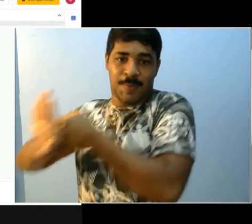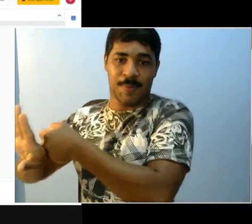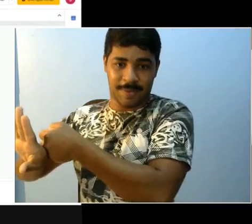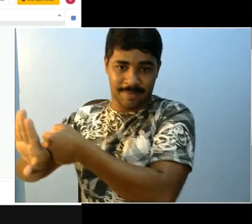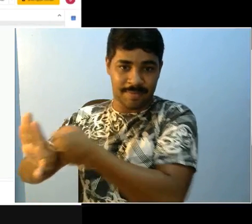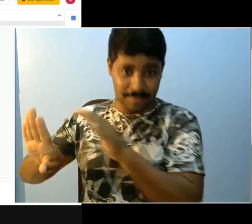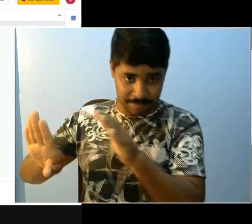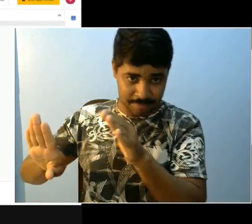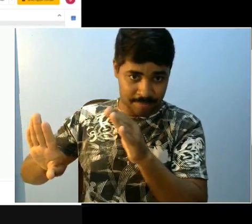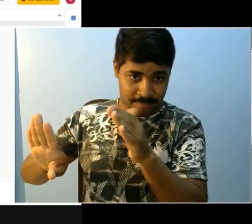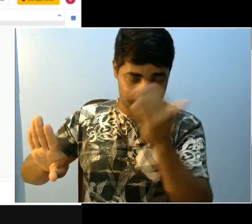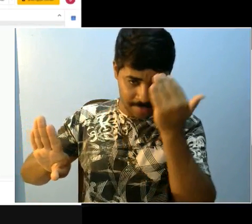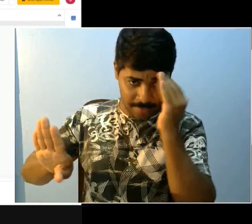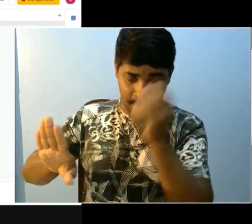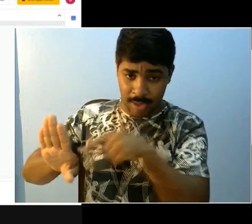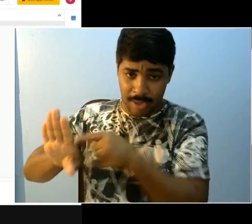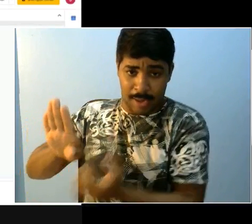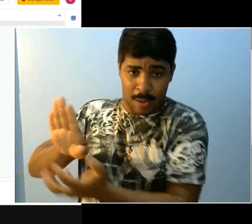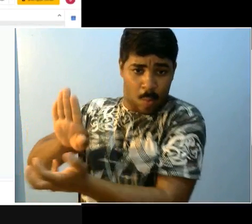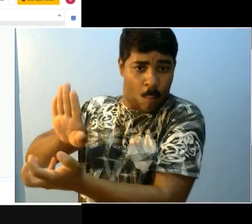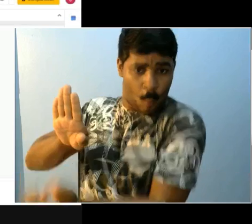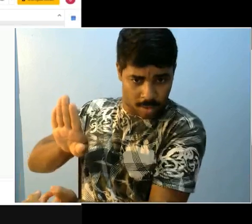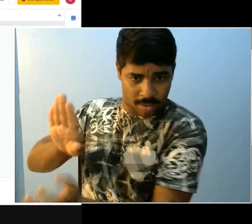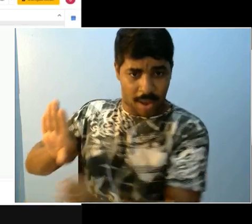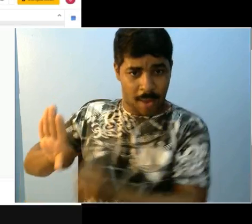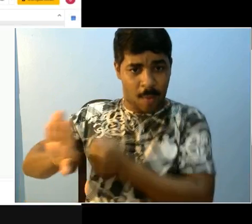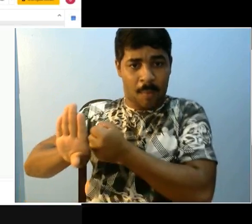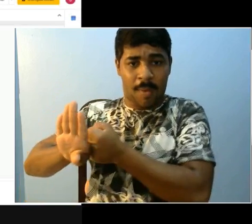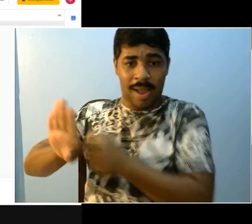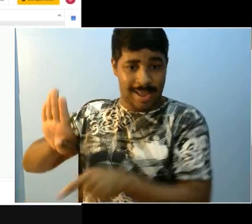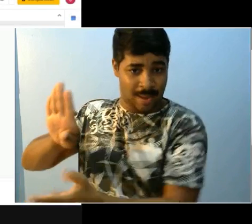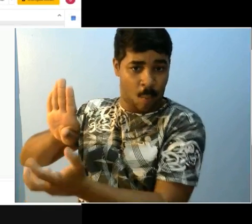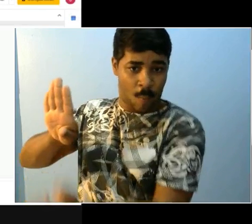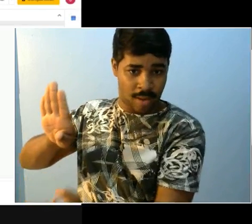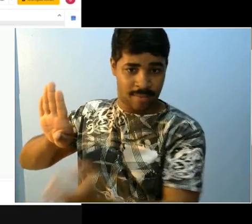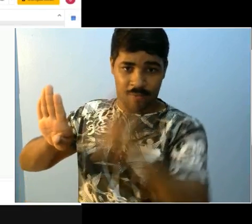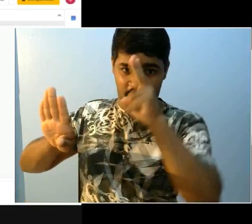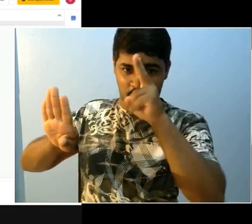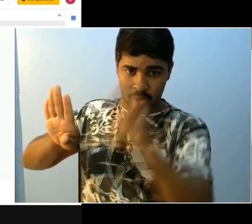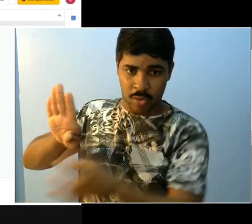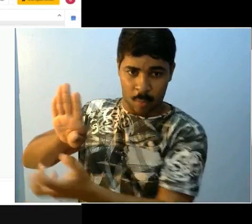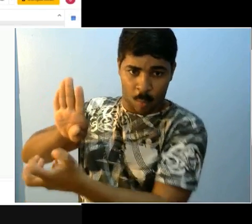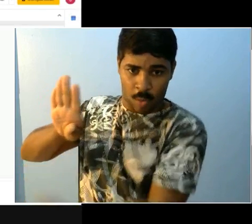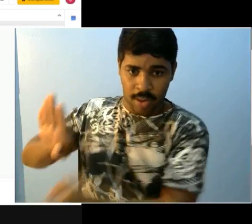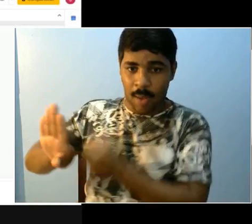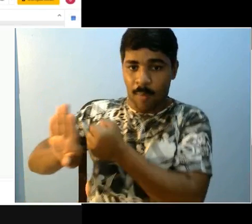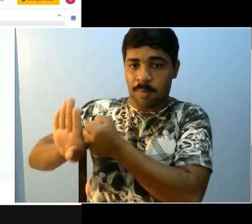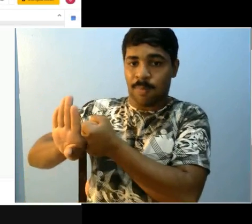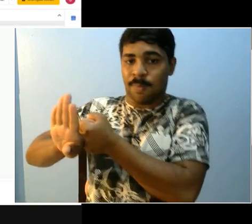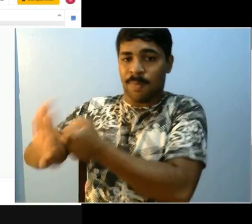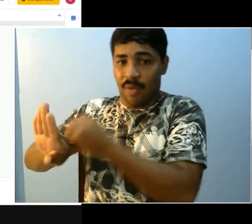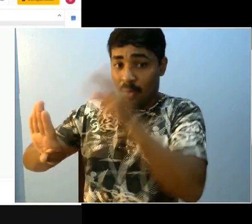da força máxima do atrito. Resumindo, o que eu quero dizer com isso?